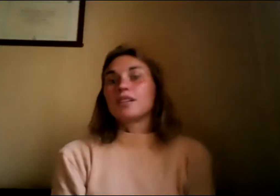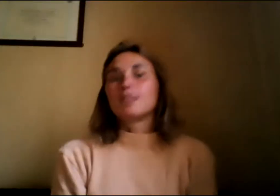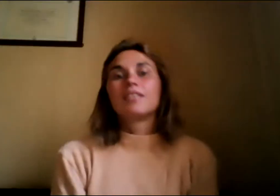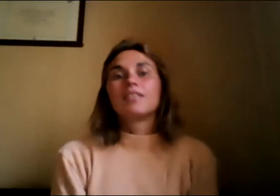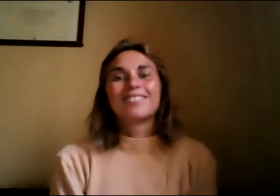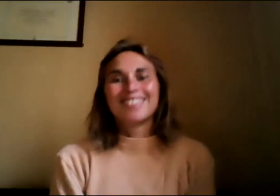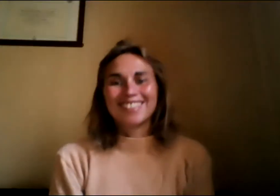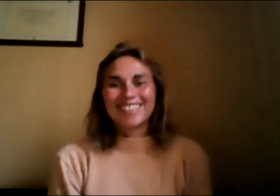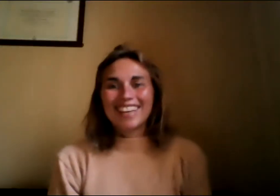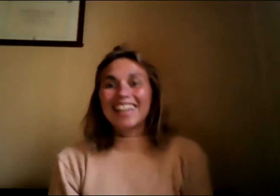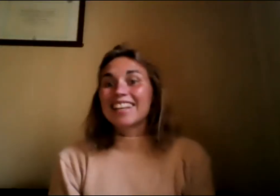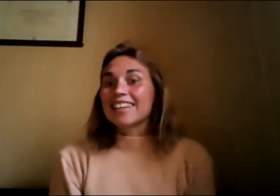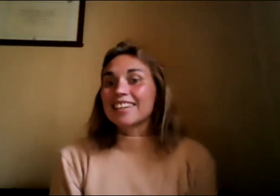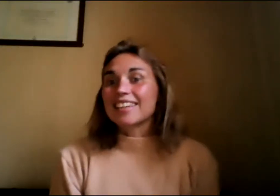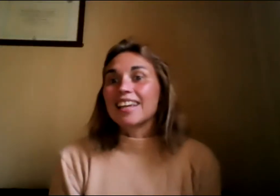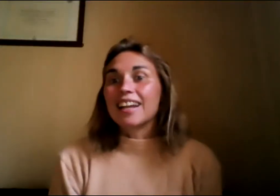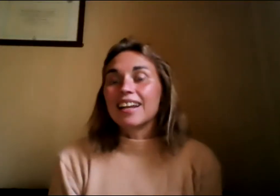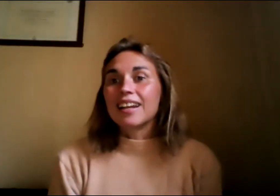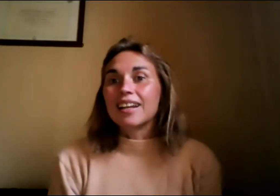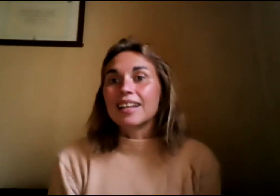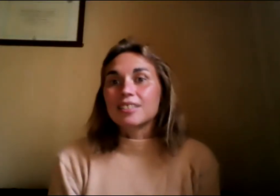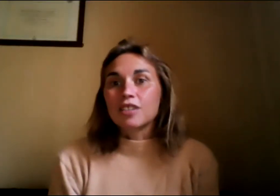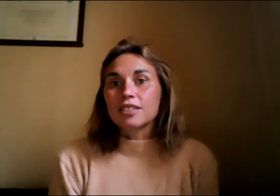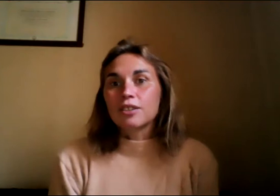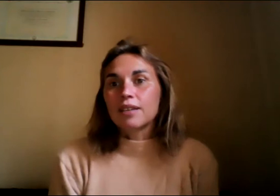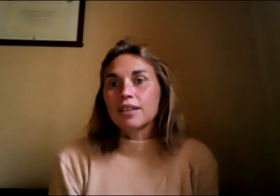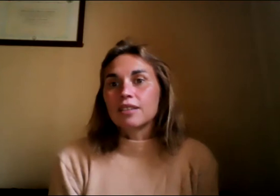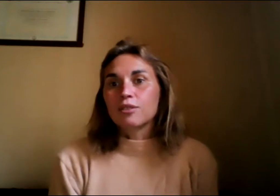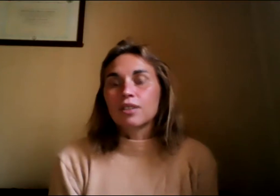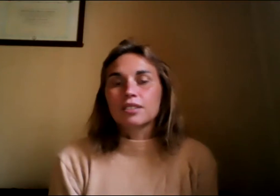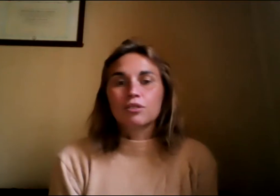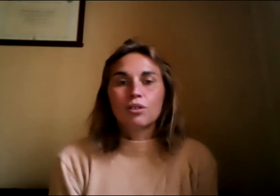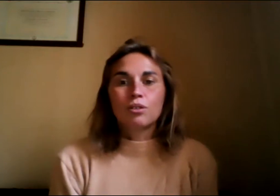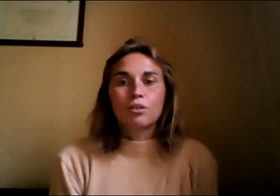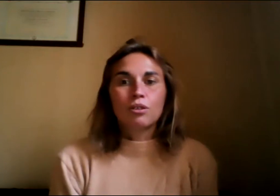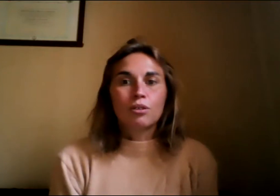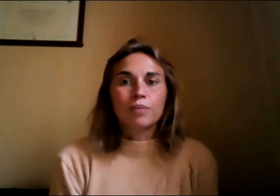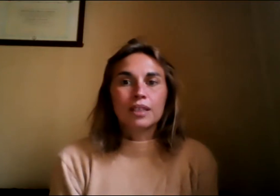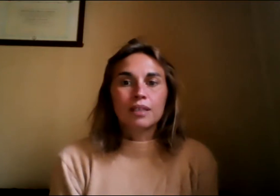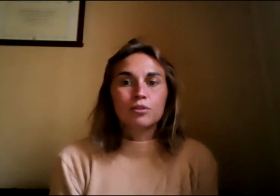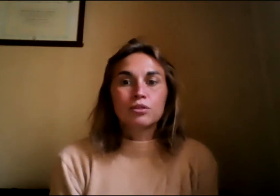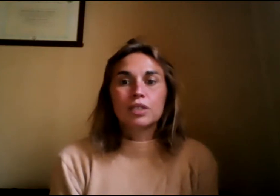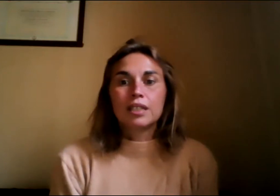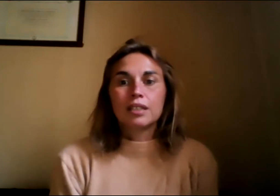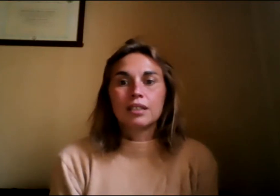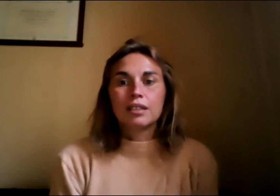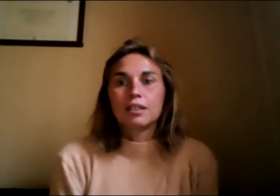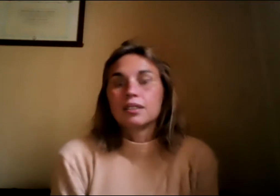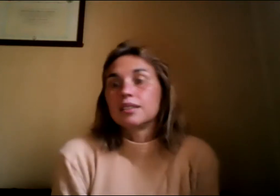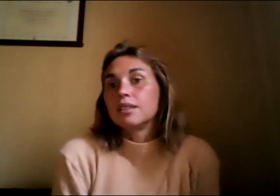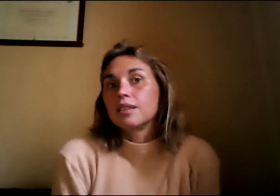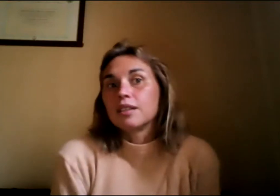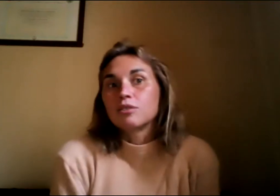genial. Gracias. Pues también. Nada, que la sesión ha sido grabada, entonces esto lo